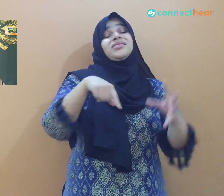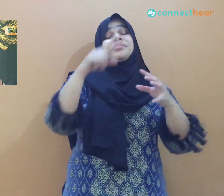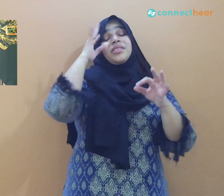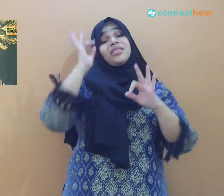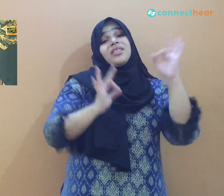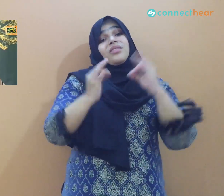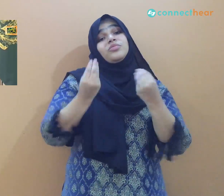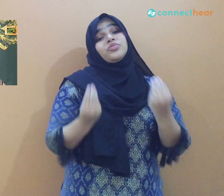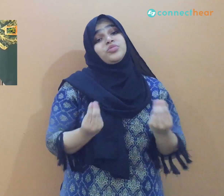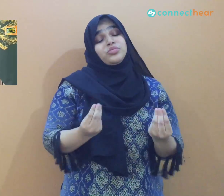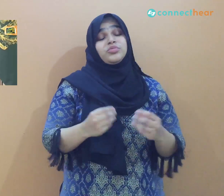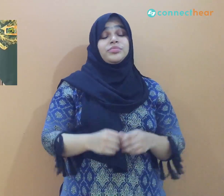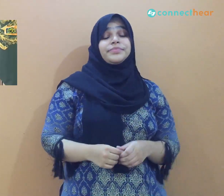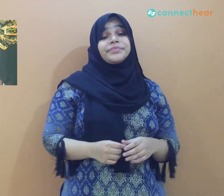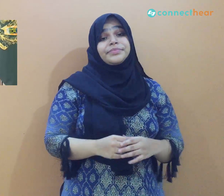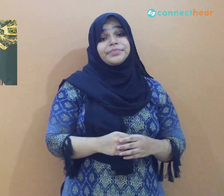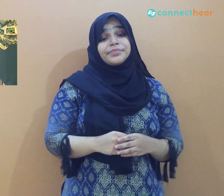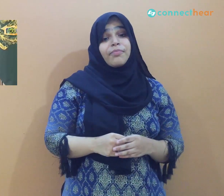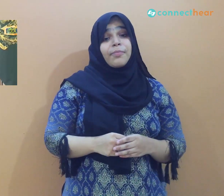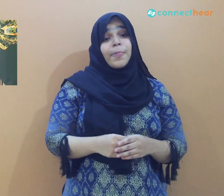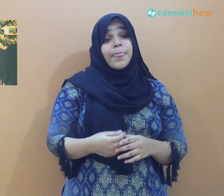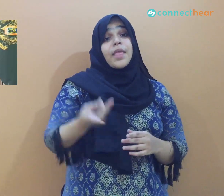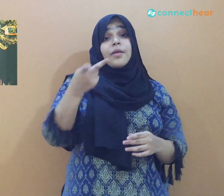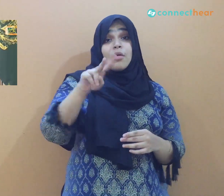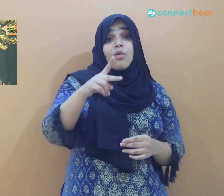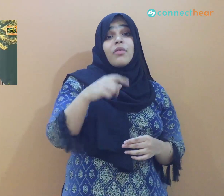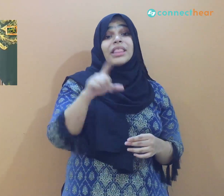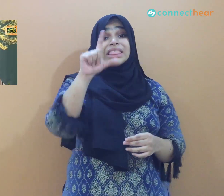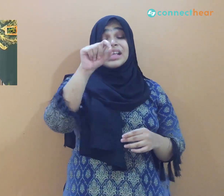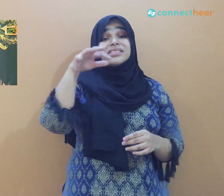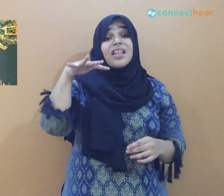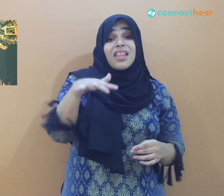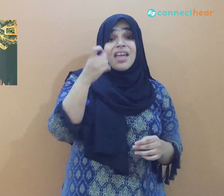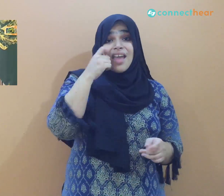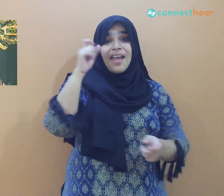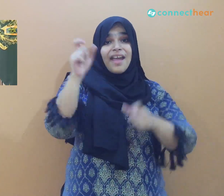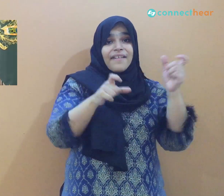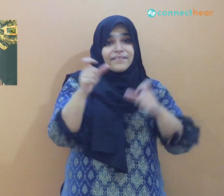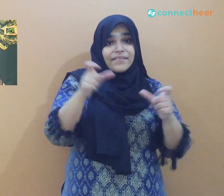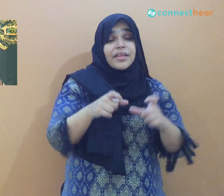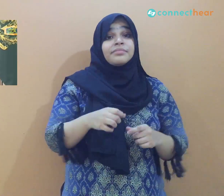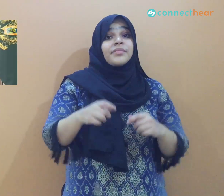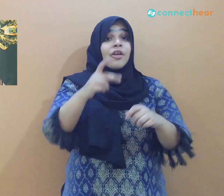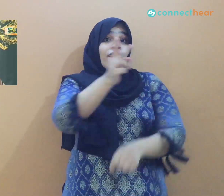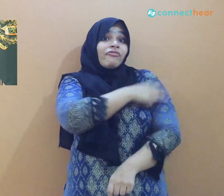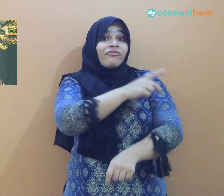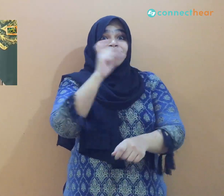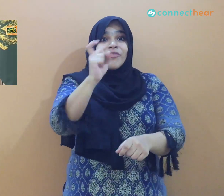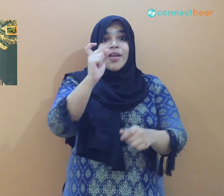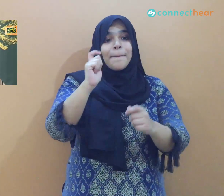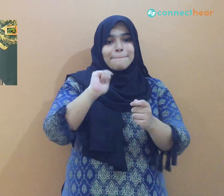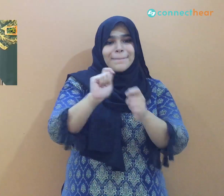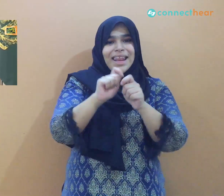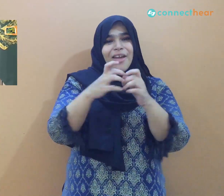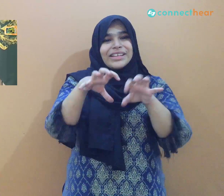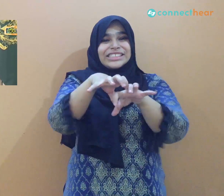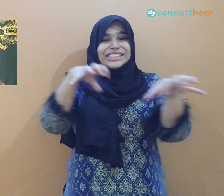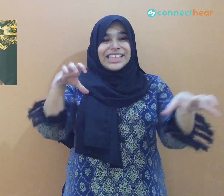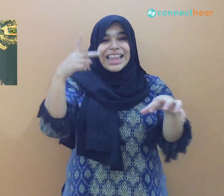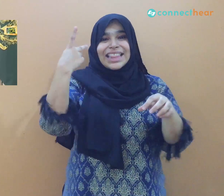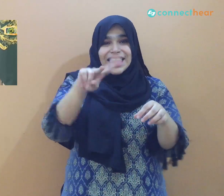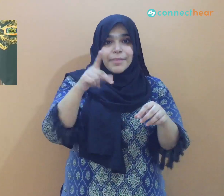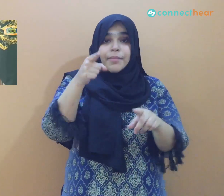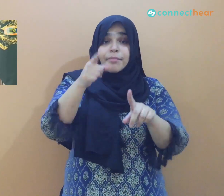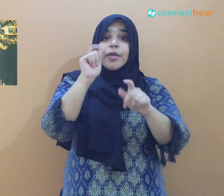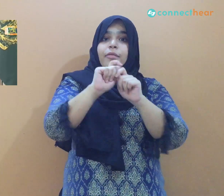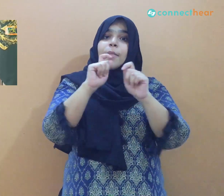ہے. ادھر میں جو ہمارے جو 10 لاکھ سے زیادہ ٹائیگر فورس بنی ہے, میں آپ سب ٹائیگر فورس